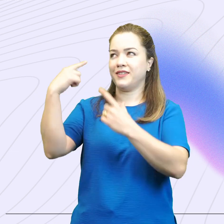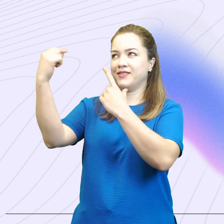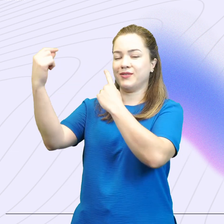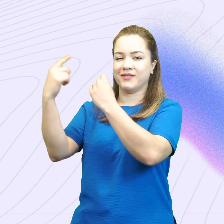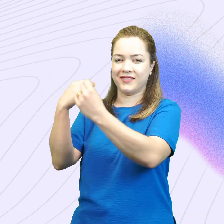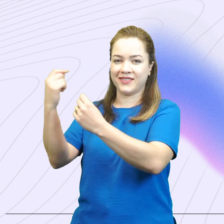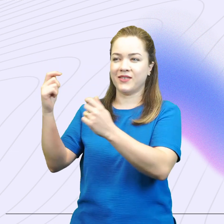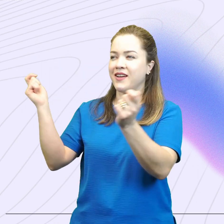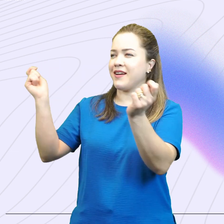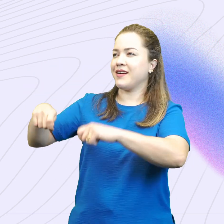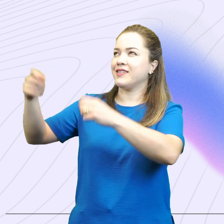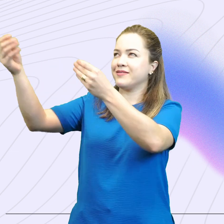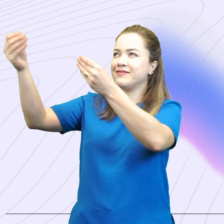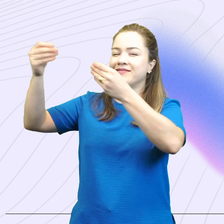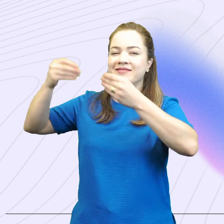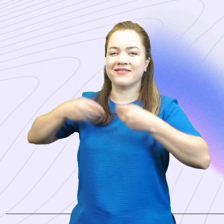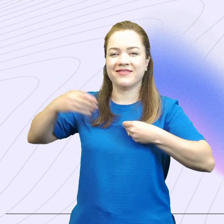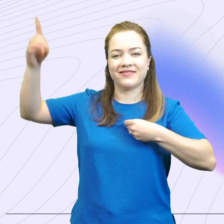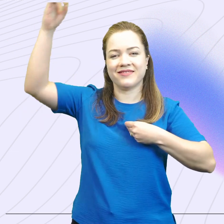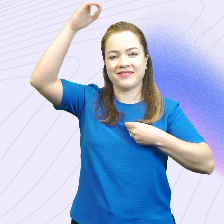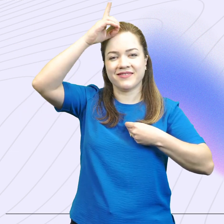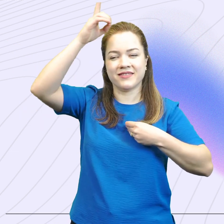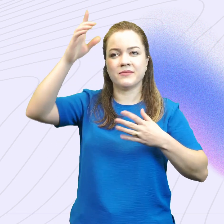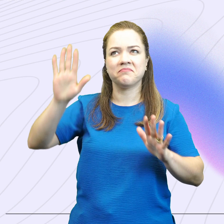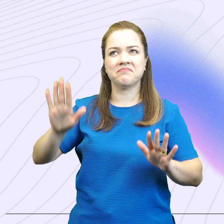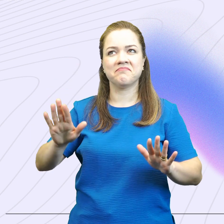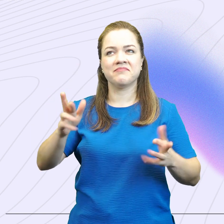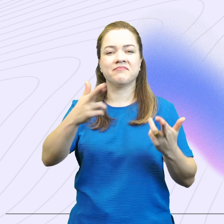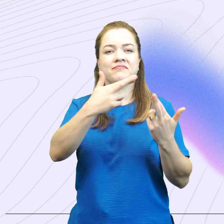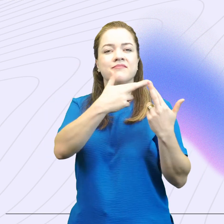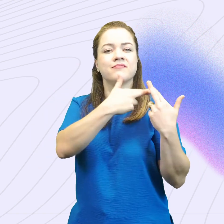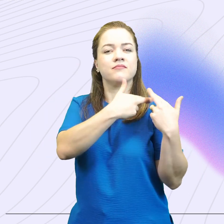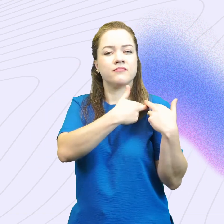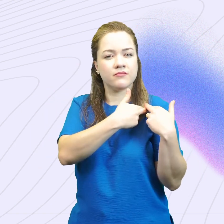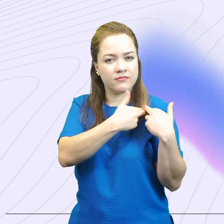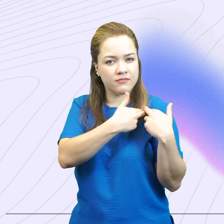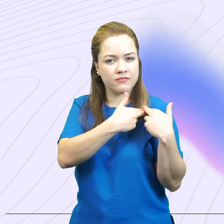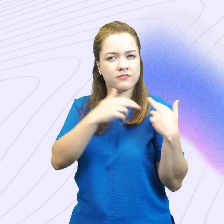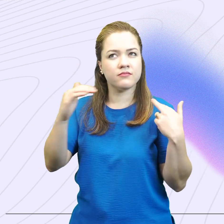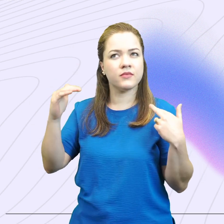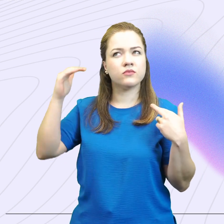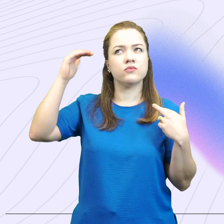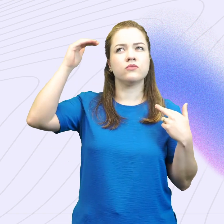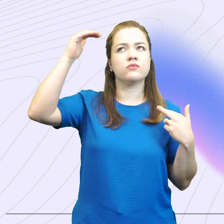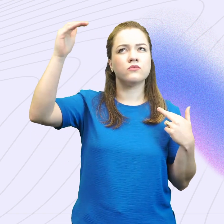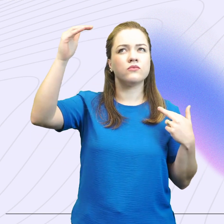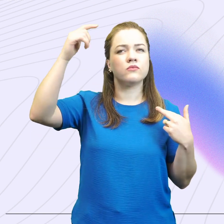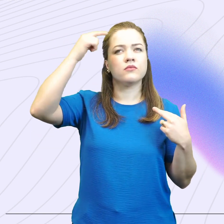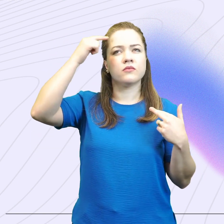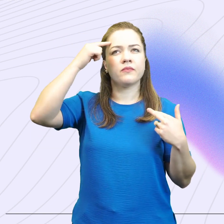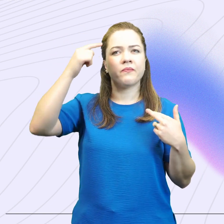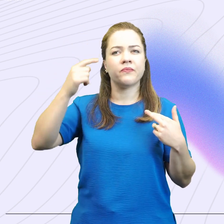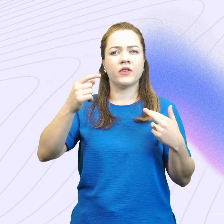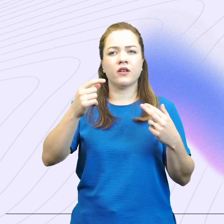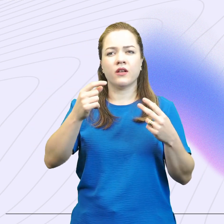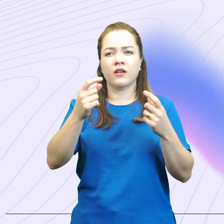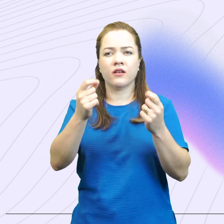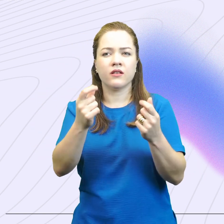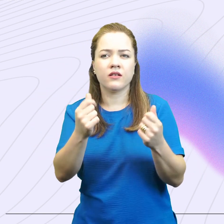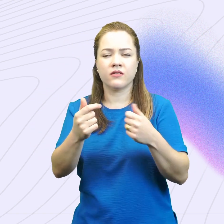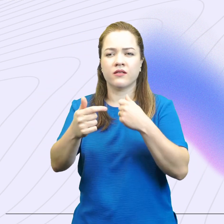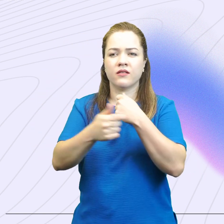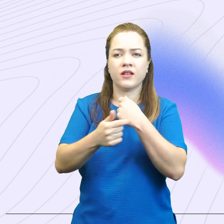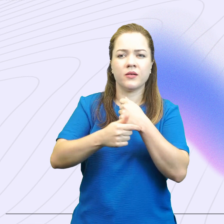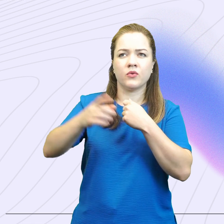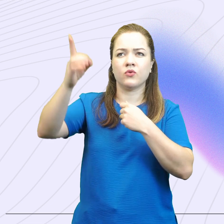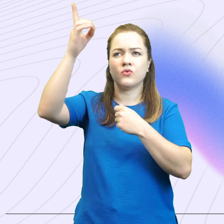Senhor começa a trazer um senso de responsabilidade, de maturidade, de querer não gastar mais o tempo, o recurso, o dom ou o talento em